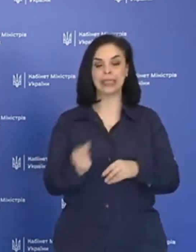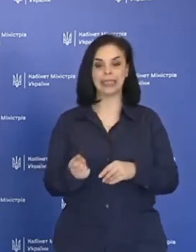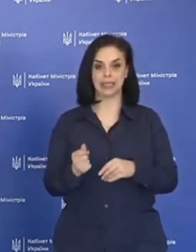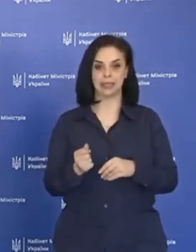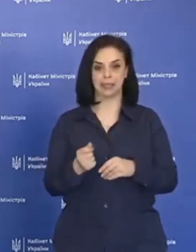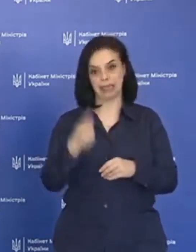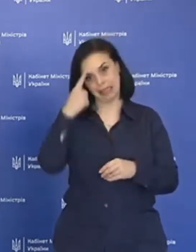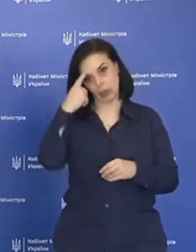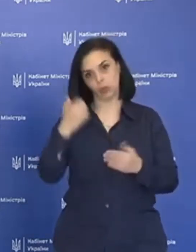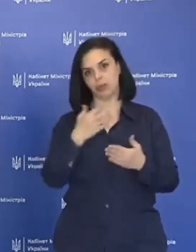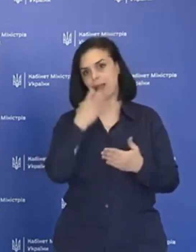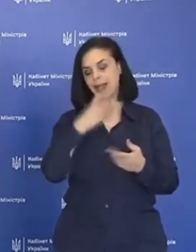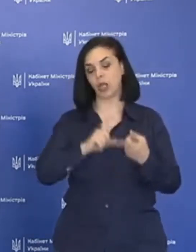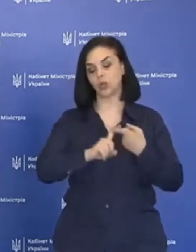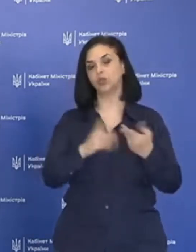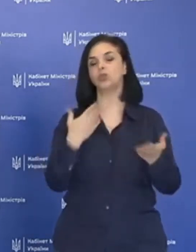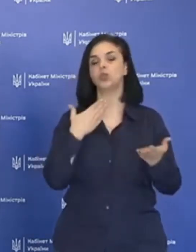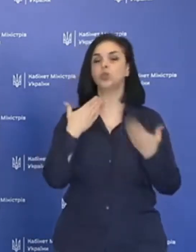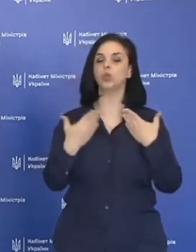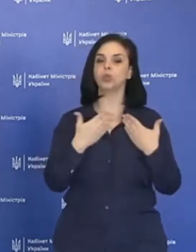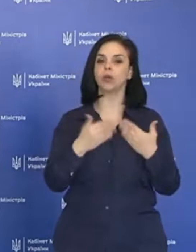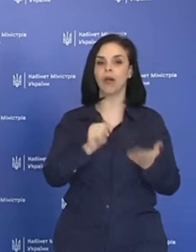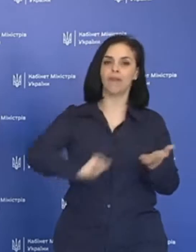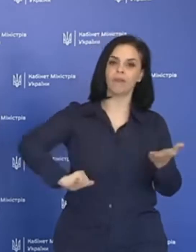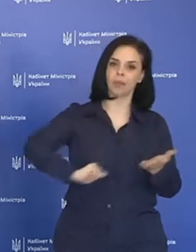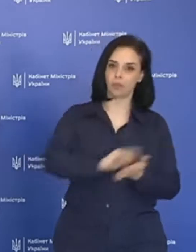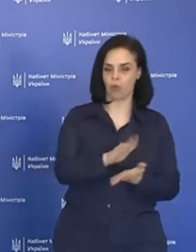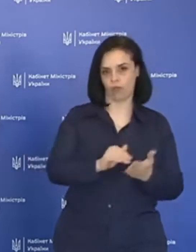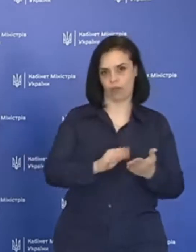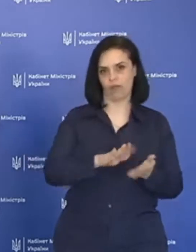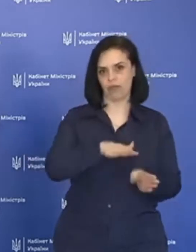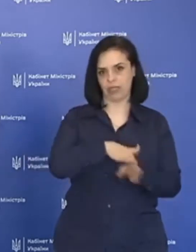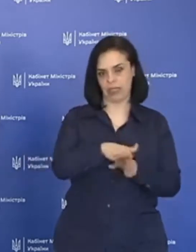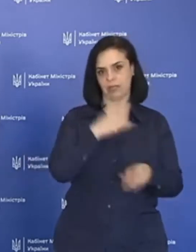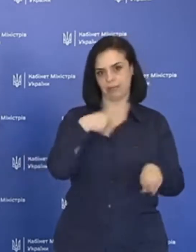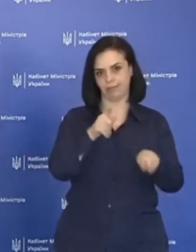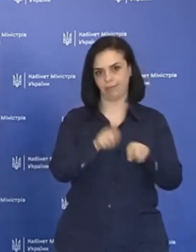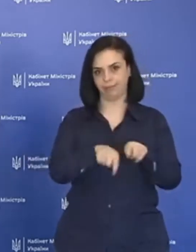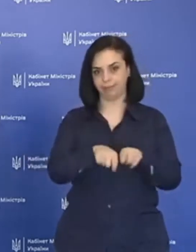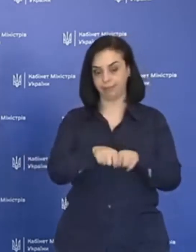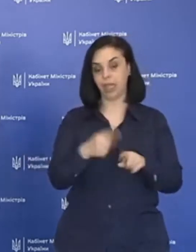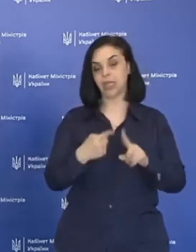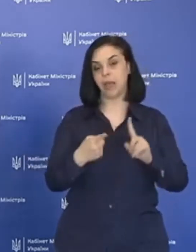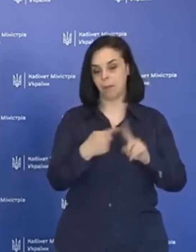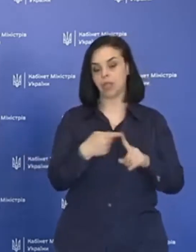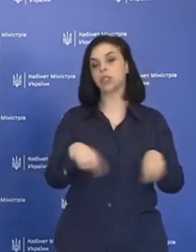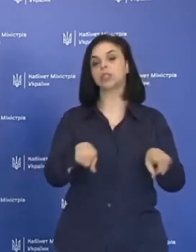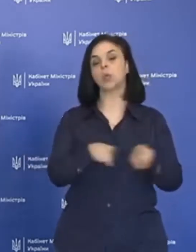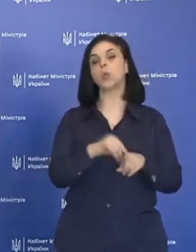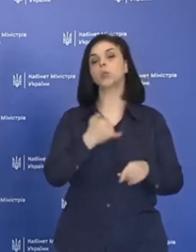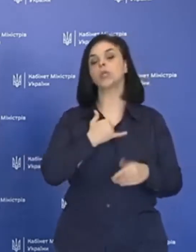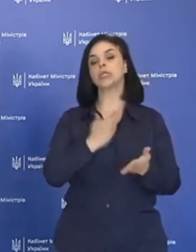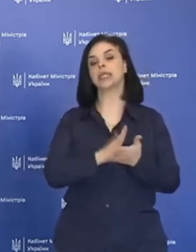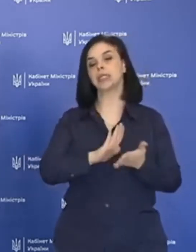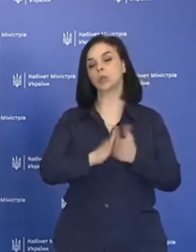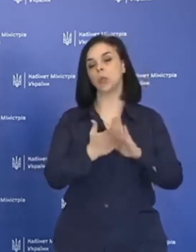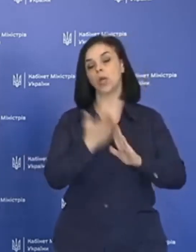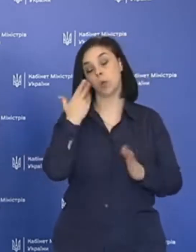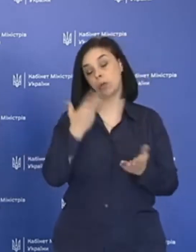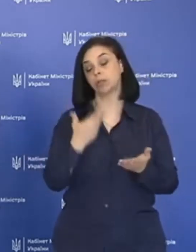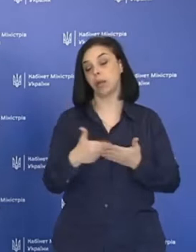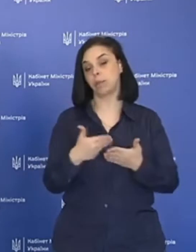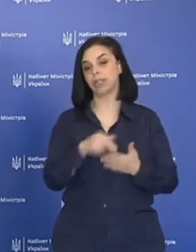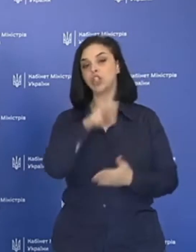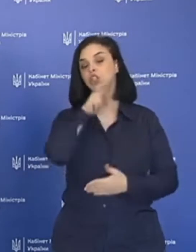на гарячу лінію щодо відмови в здійсненні ПЛР. Це перше. Також в нас є ситуація, коли, наприклад,